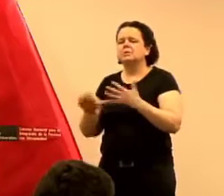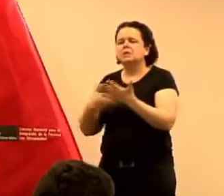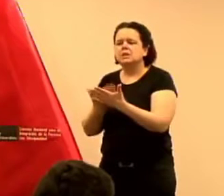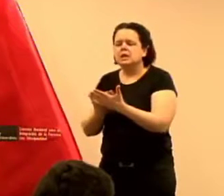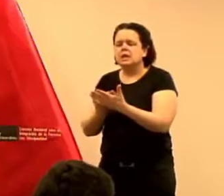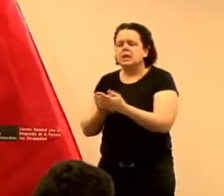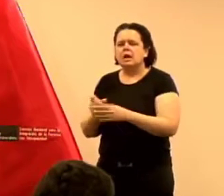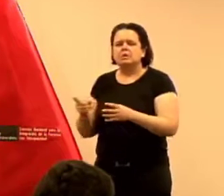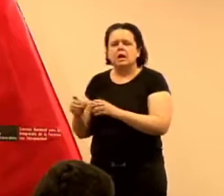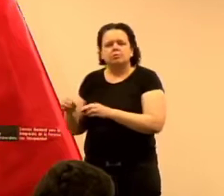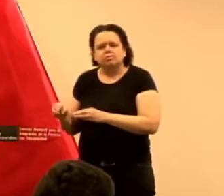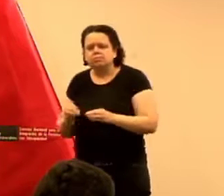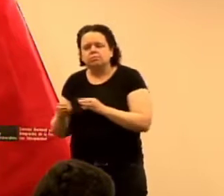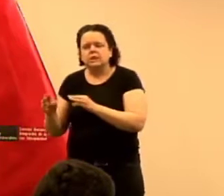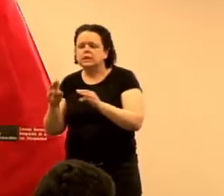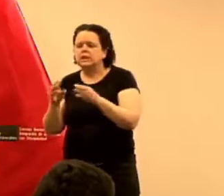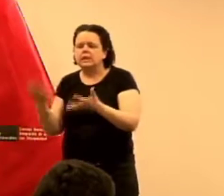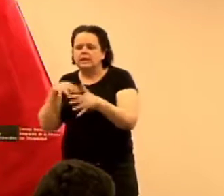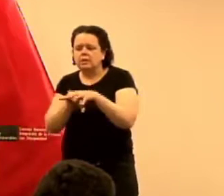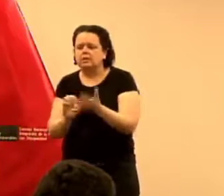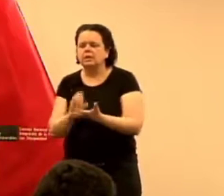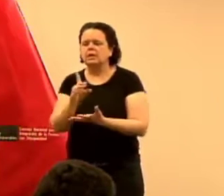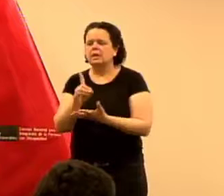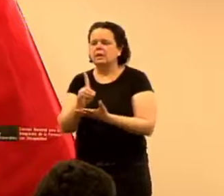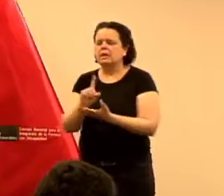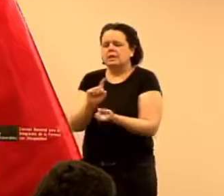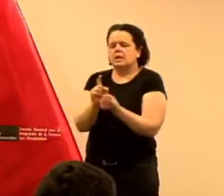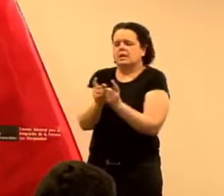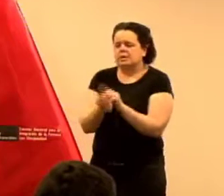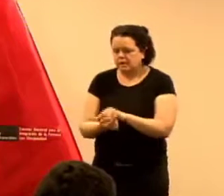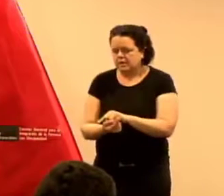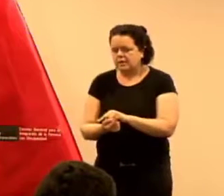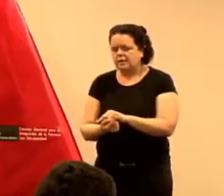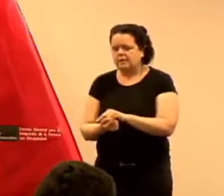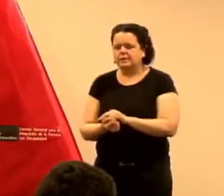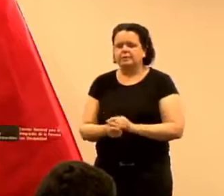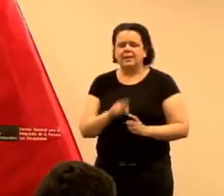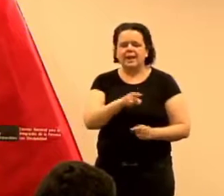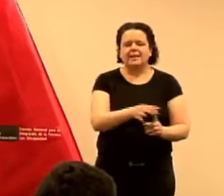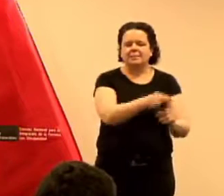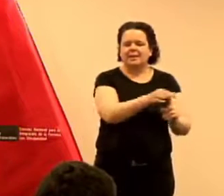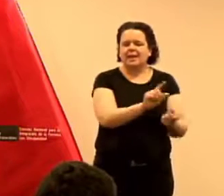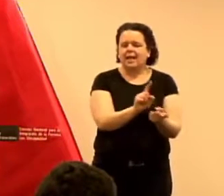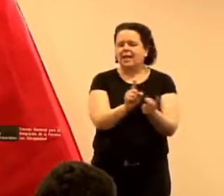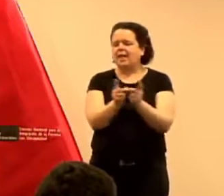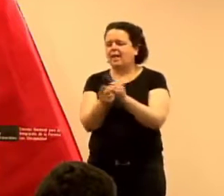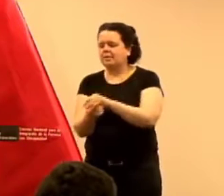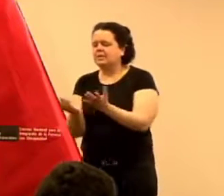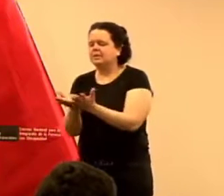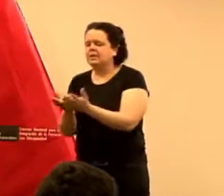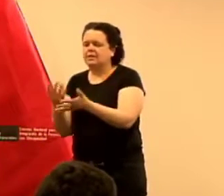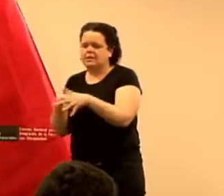que sea realmente inclusivo y facilitar esa transición de un sistema basado en la educación especial en uno basado en la educación